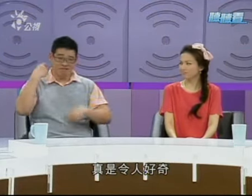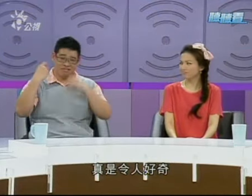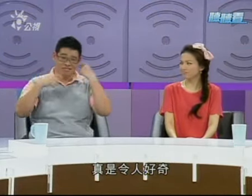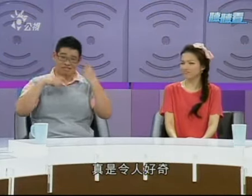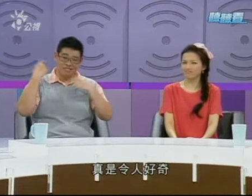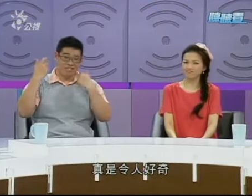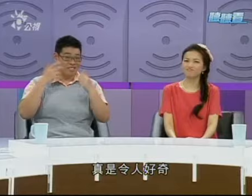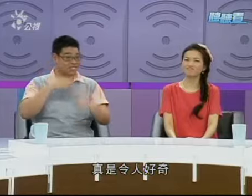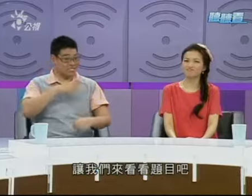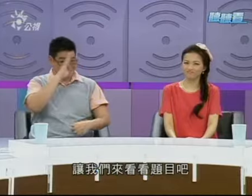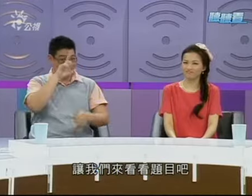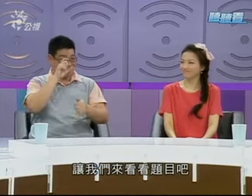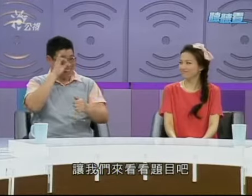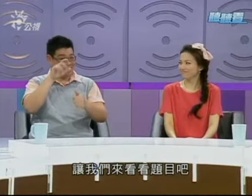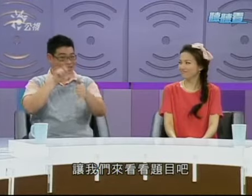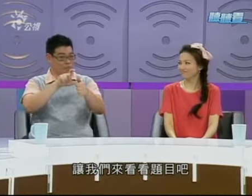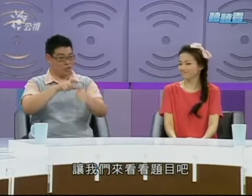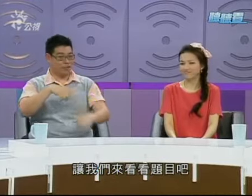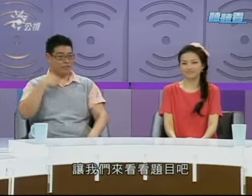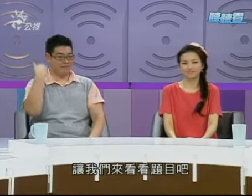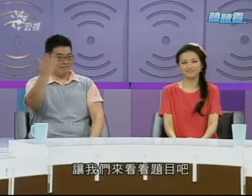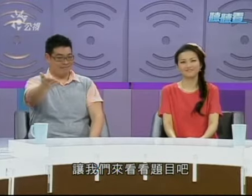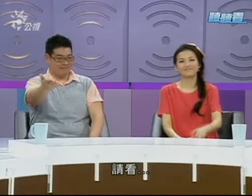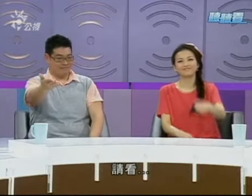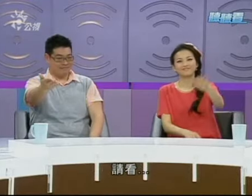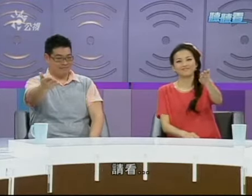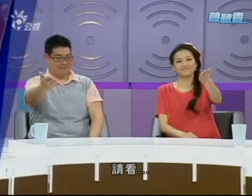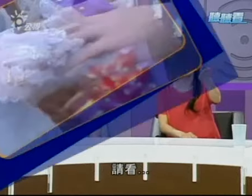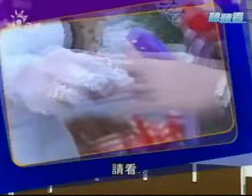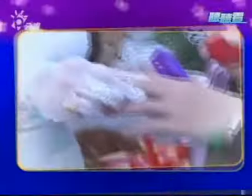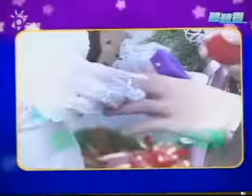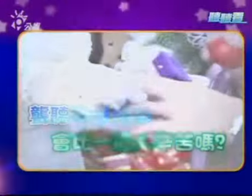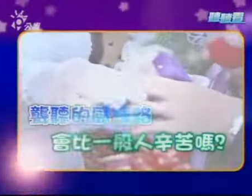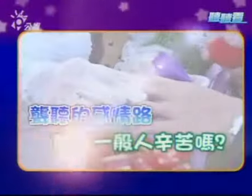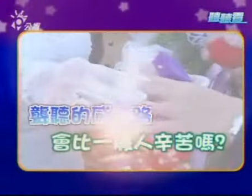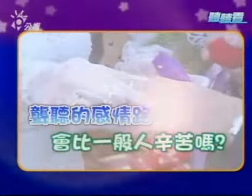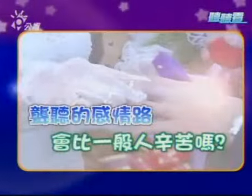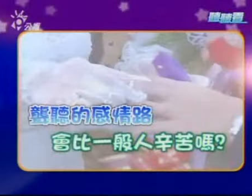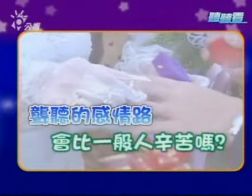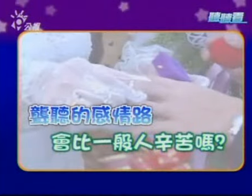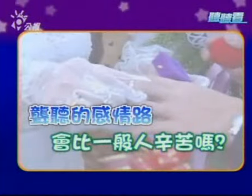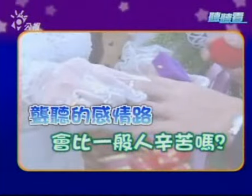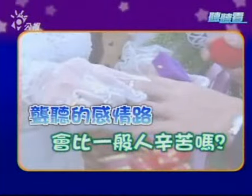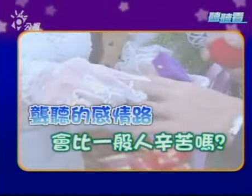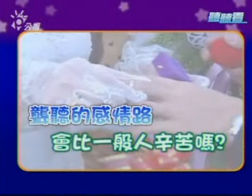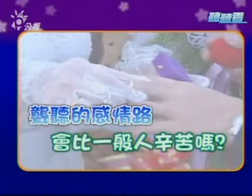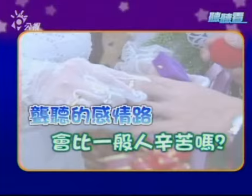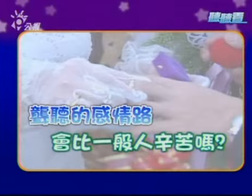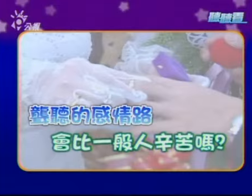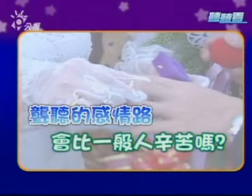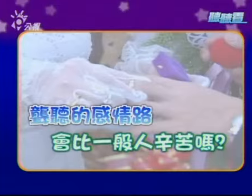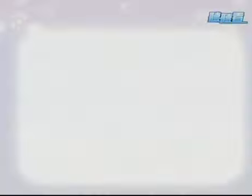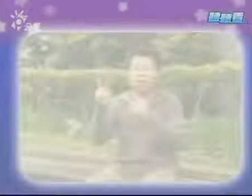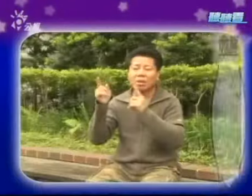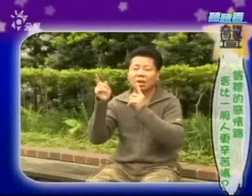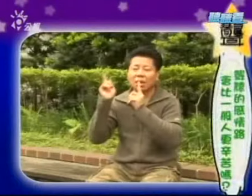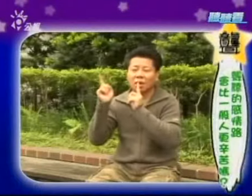好奇让我们来看看题目吧请看请看龙听的感情路会比一般人辛苦吗